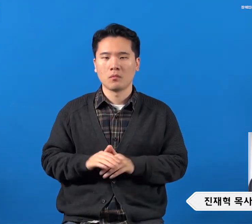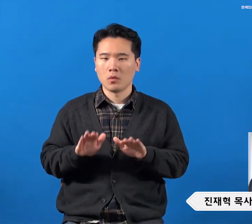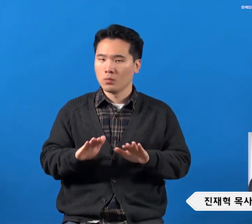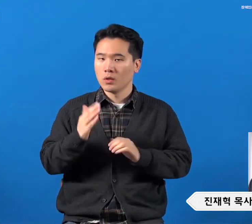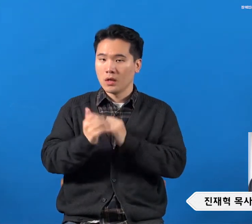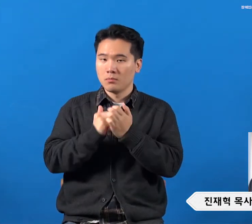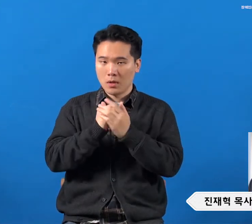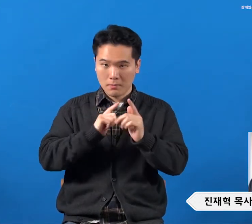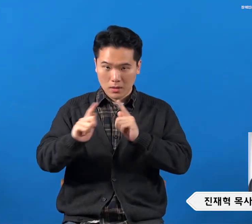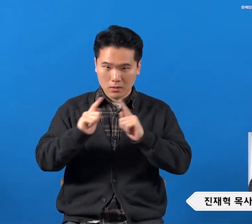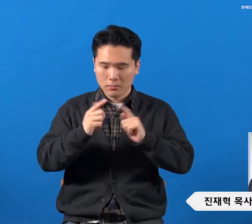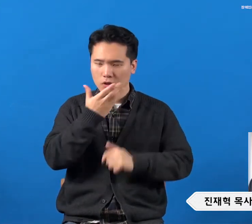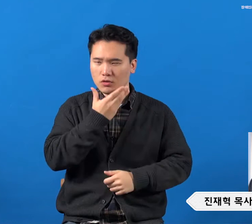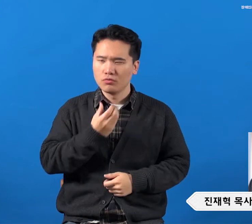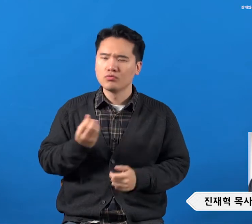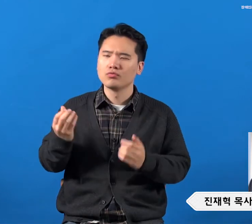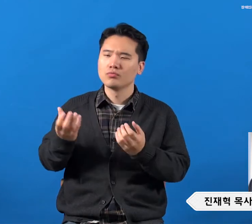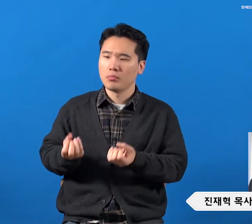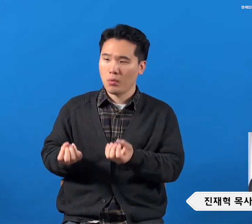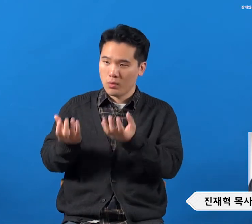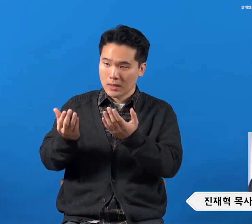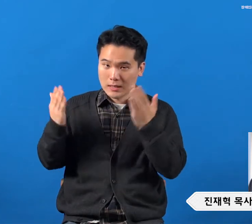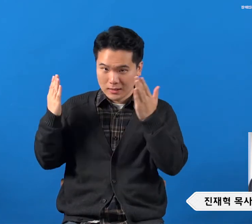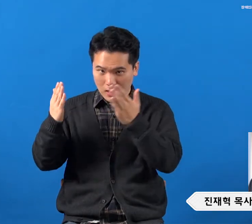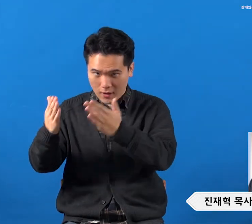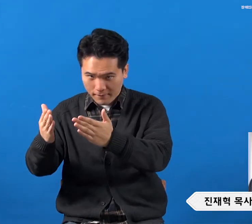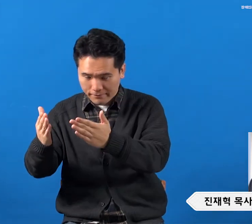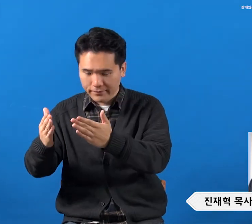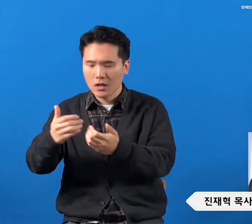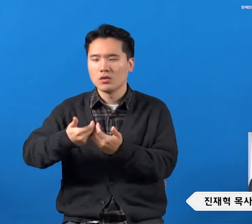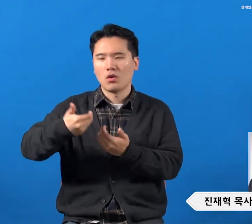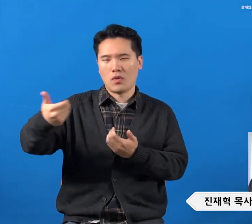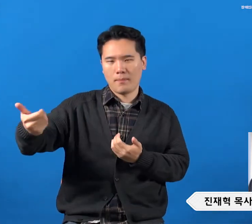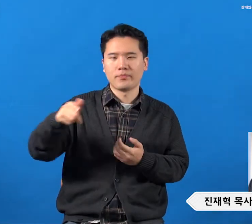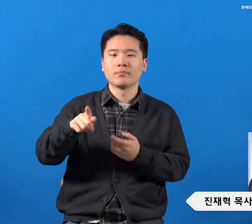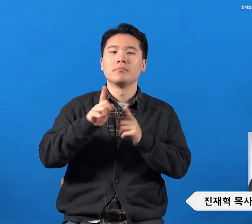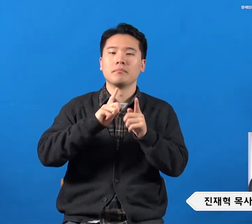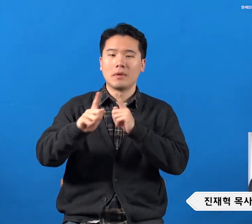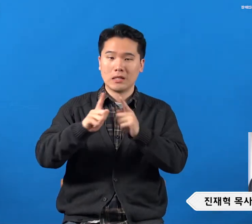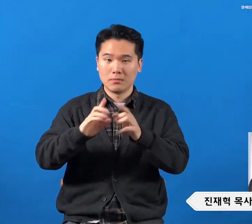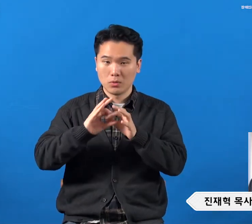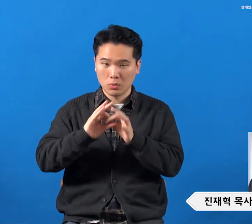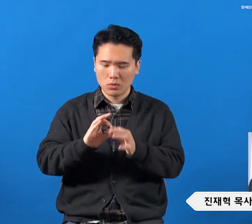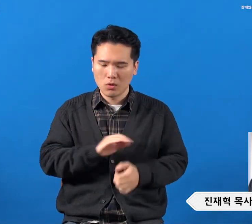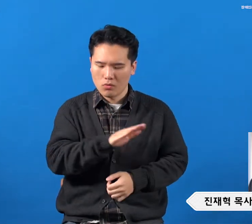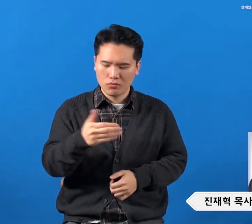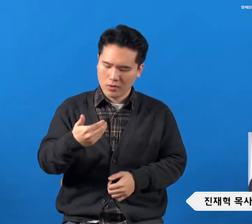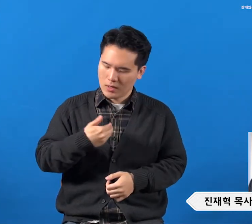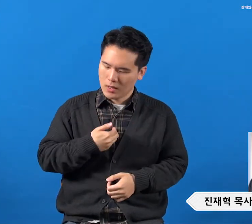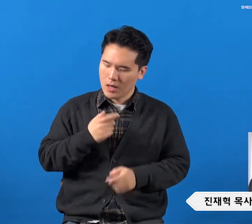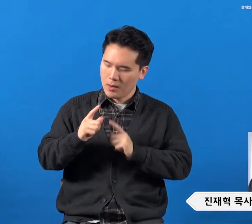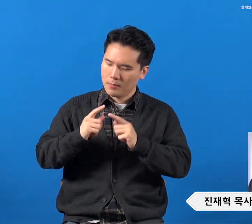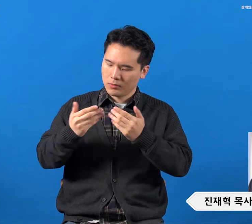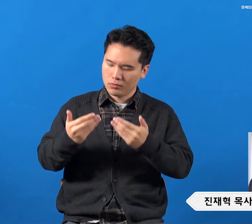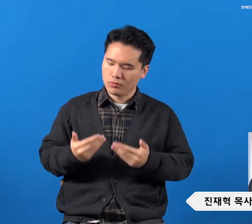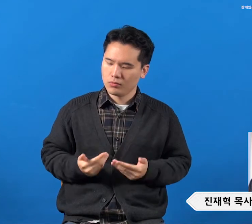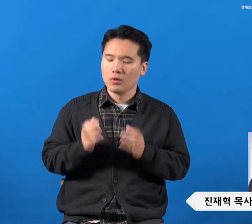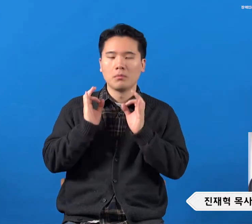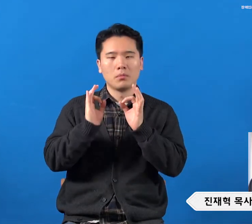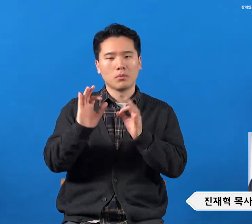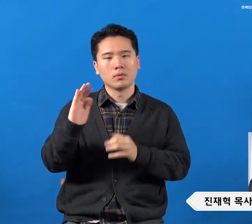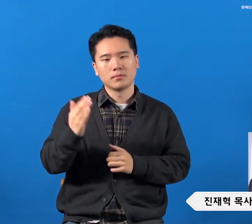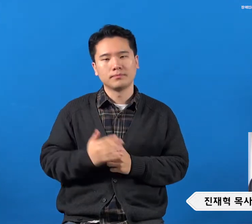축복을 향한 떠남, 그 떠남에 있어서 그 축복이 무엇인가를 우리 가운데 말씀하고